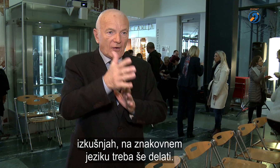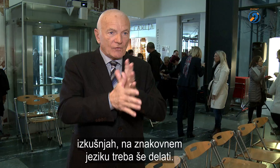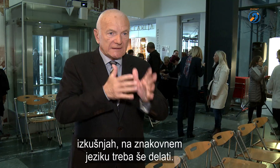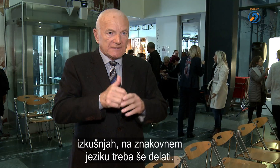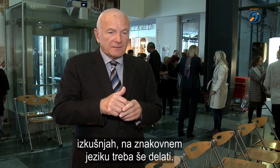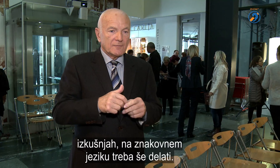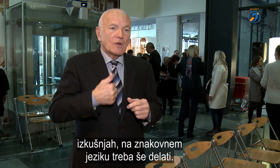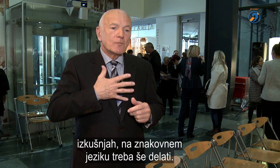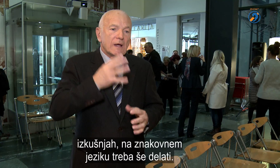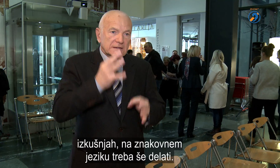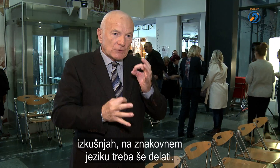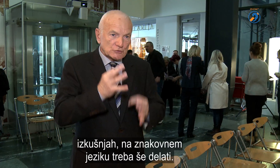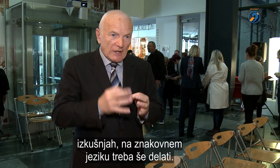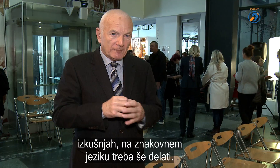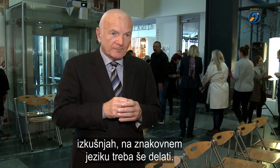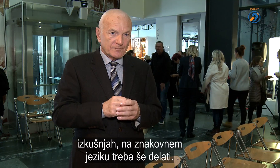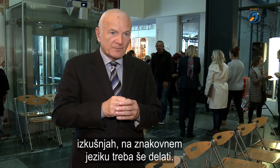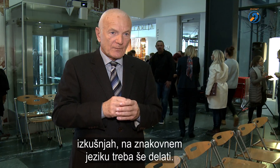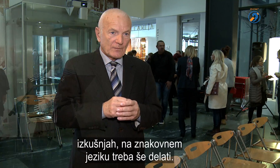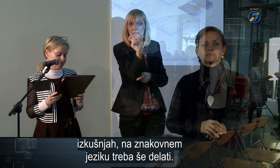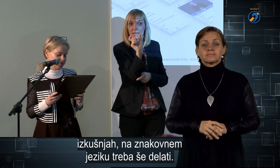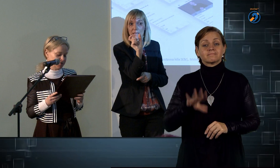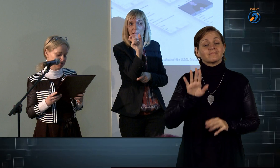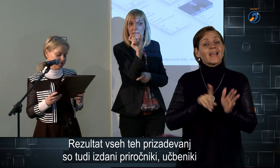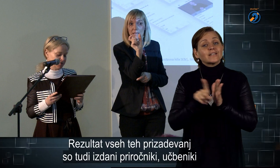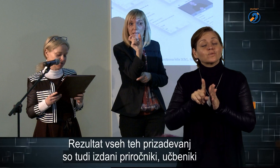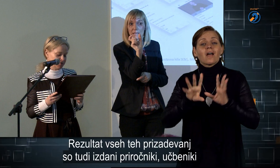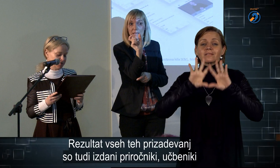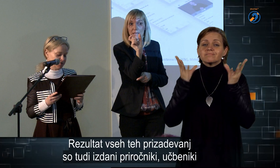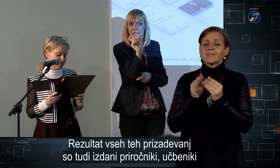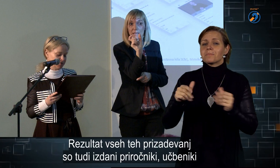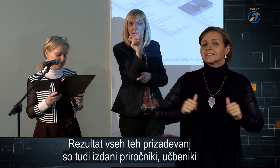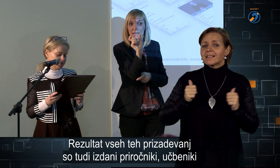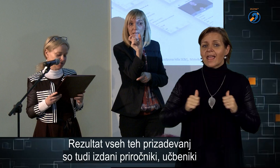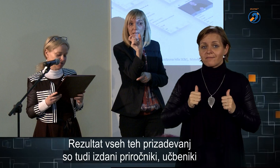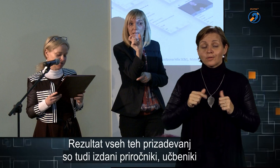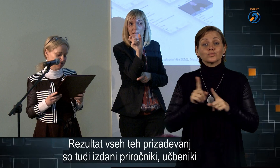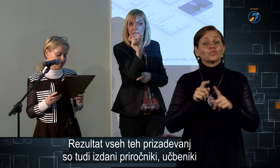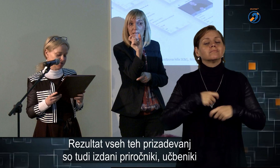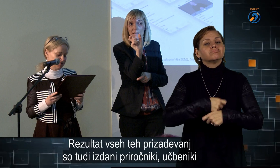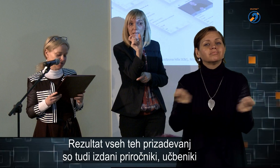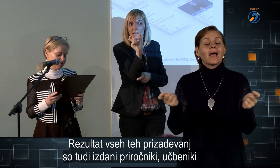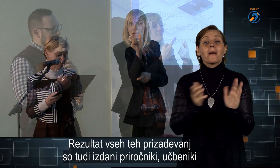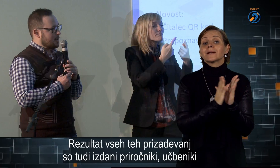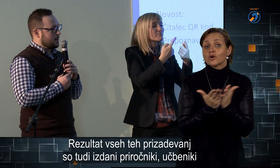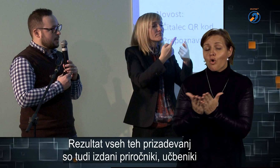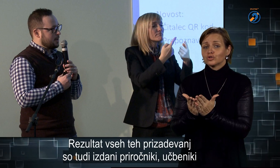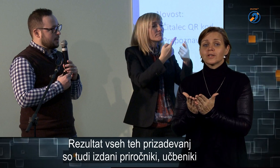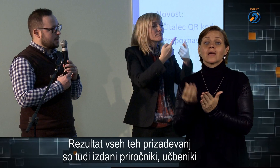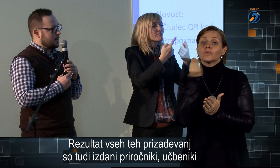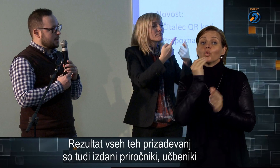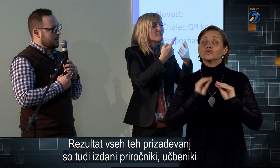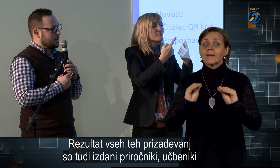Zato v prihodnosti to je njegova izkušnja. Rezultat vseh teh prizadevanj so tudi izdani priročniki